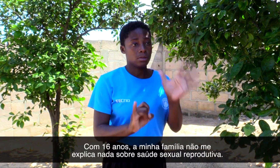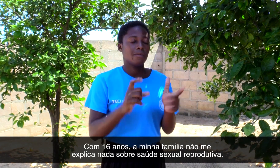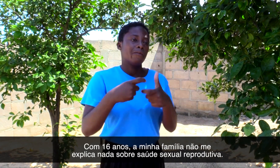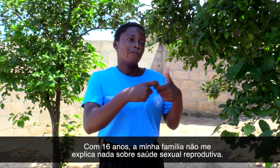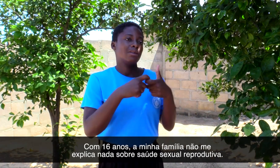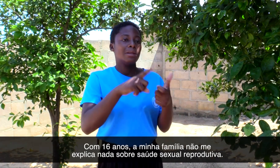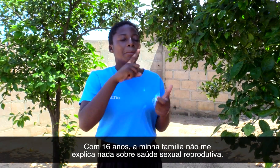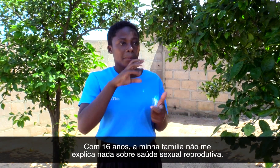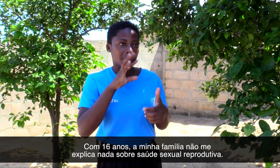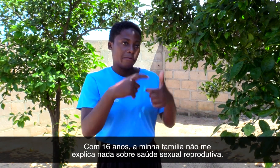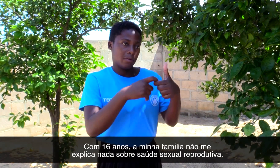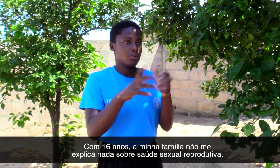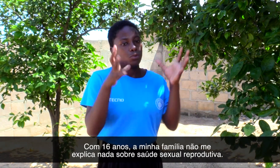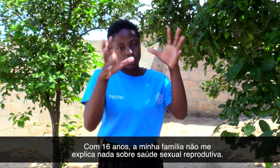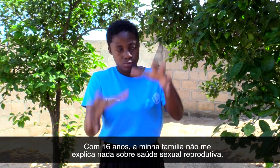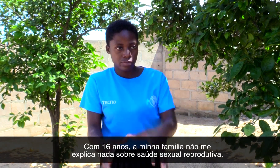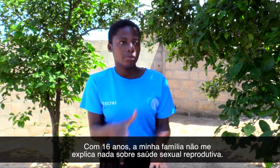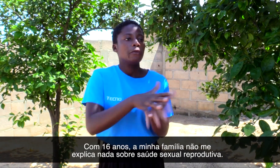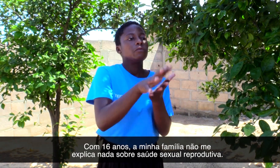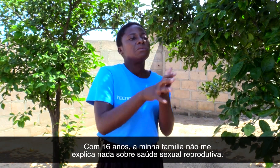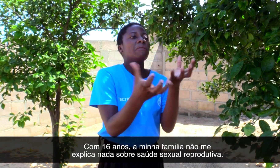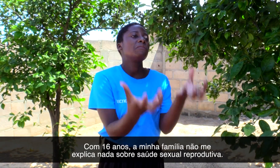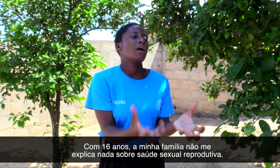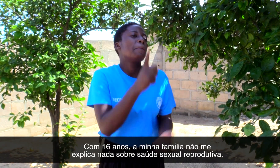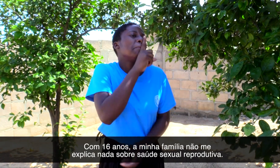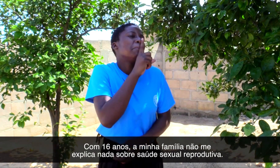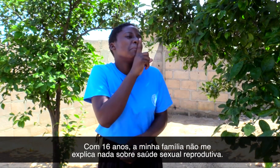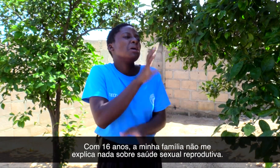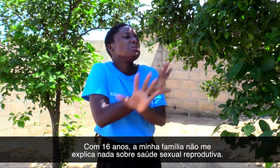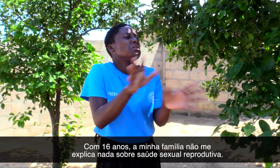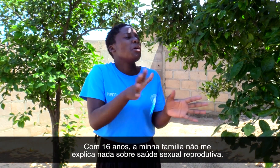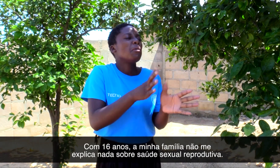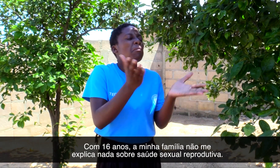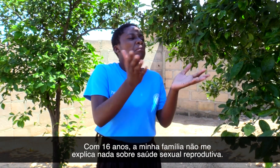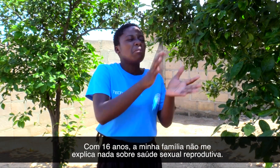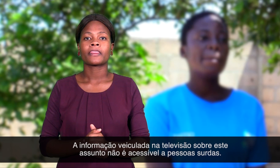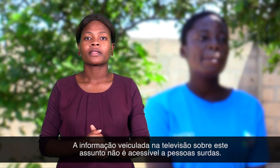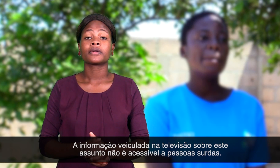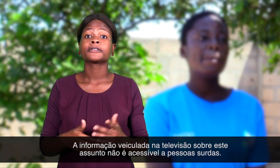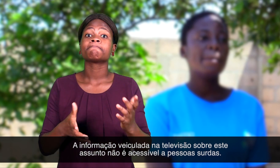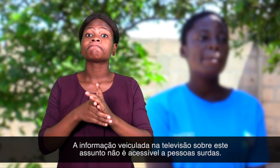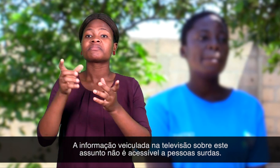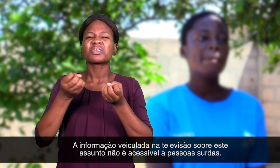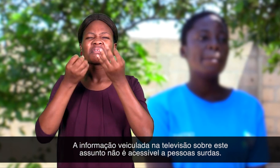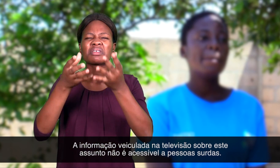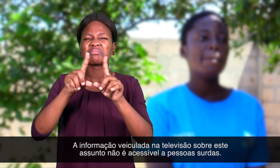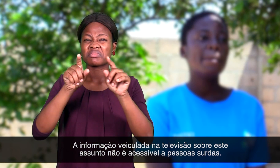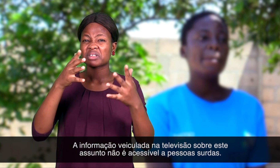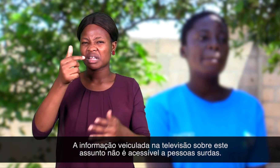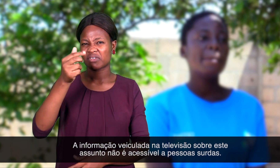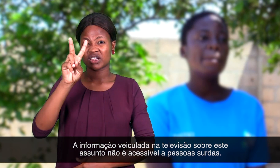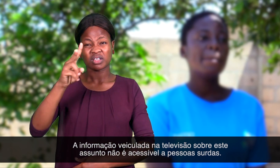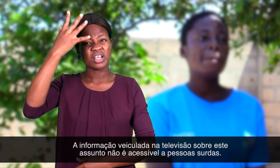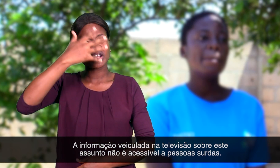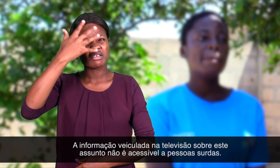Com 16 anos, a minha família não me explicava nada sobre saúde sexual e reprodutiva. A informação